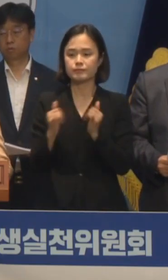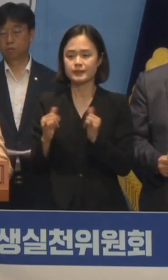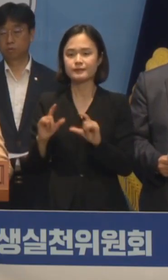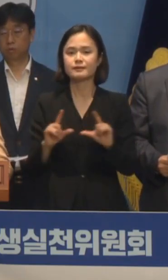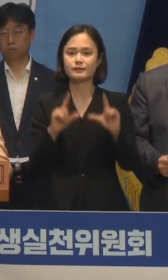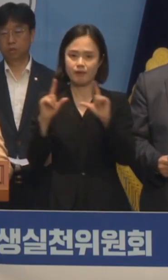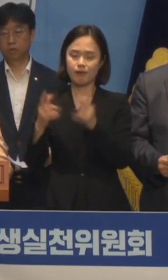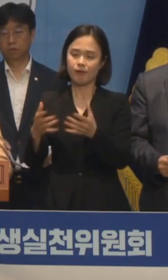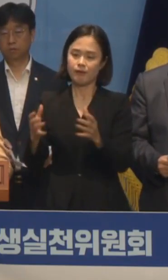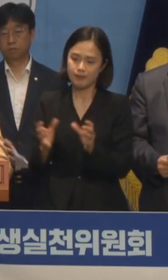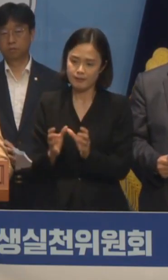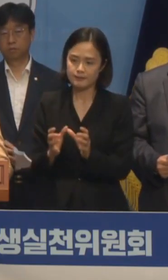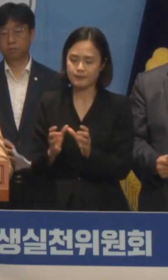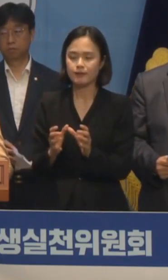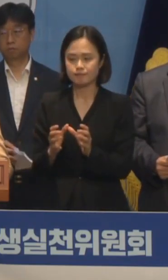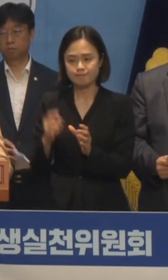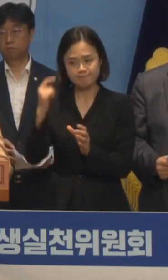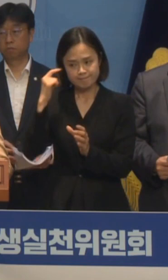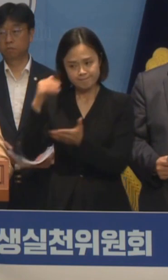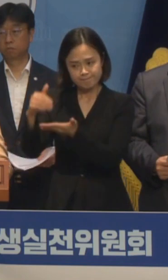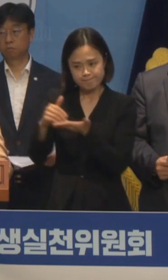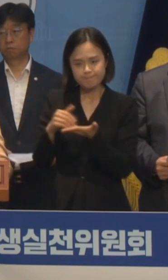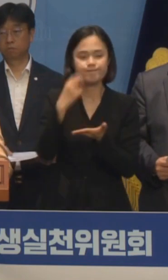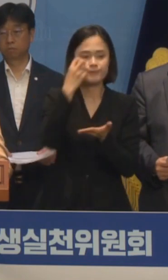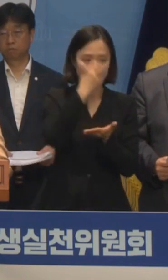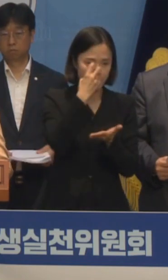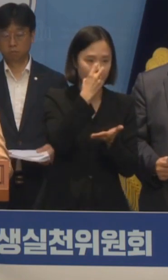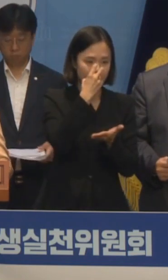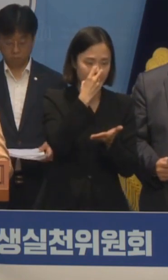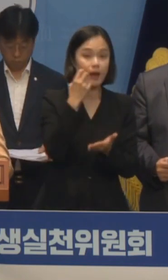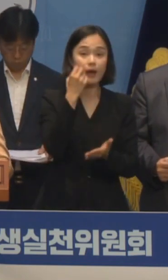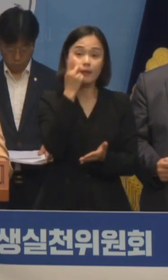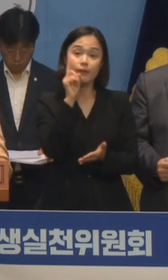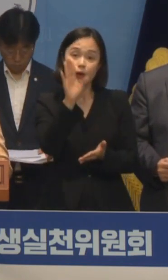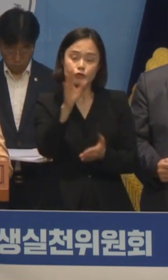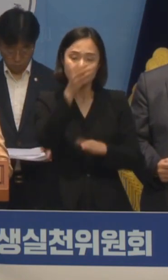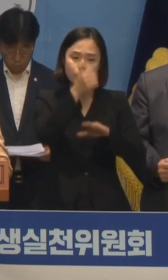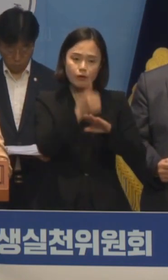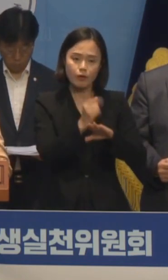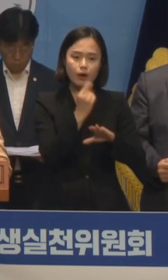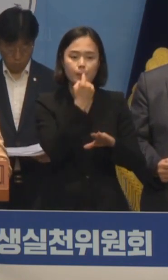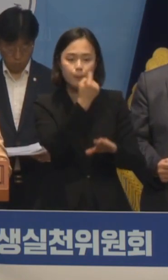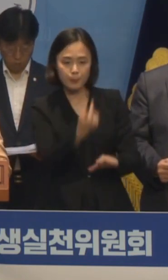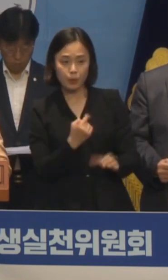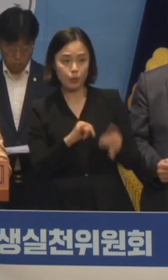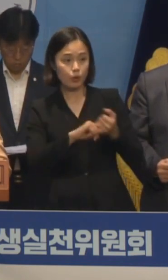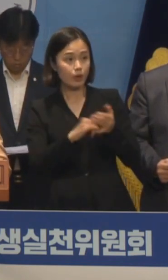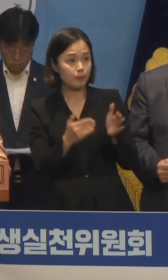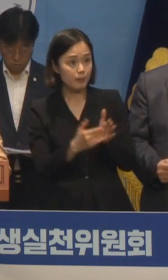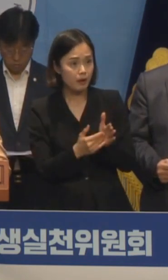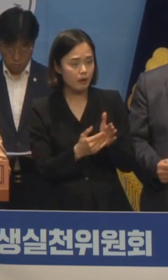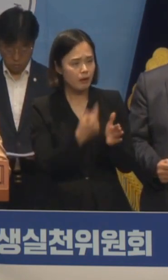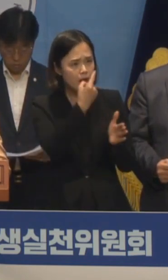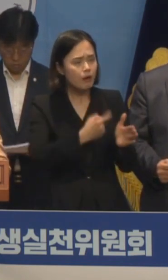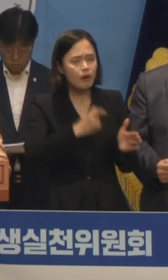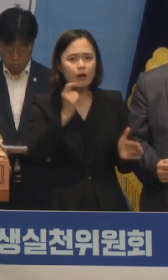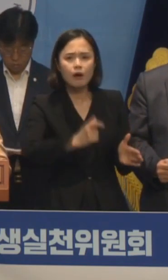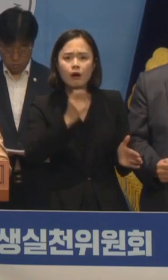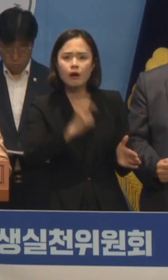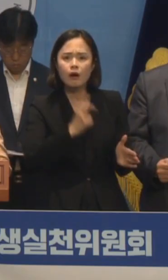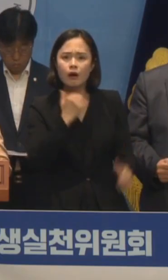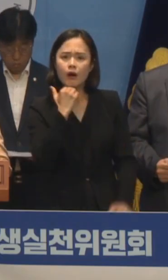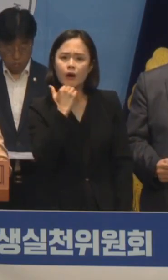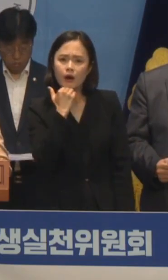의견을 검토하고 한 달 후 결과를 보고하겠다고 약속하였다. 그러나 아직까지 강감무소식이다.